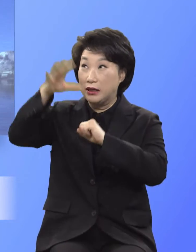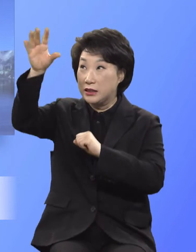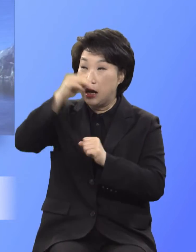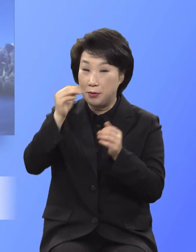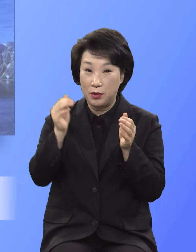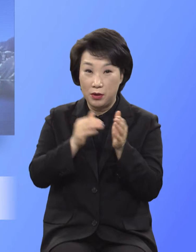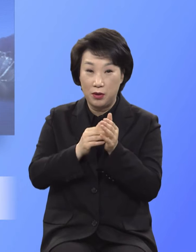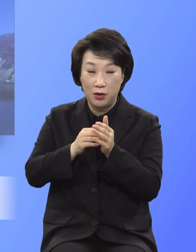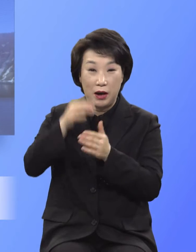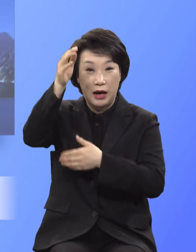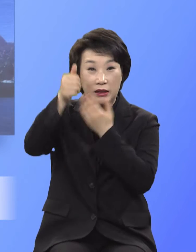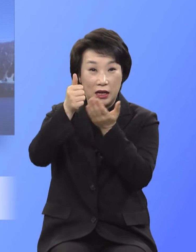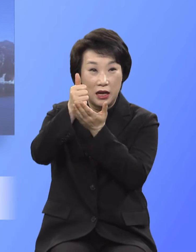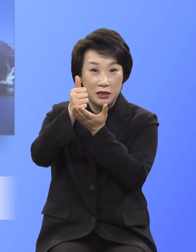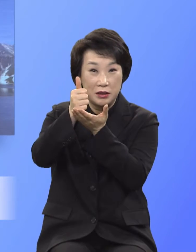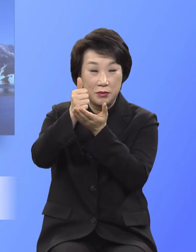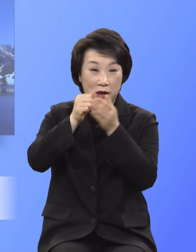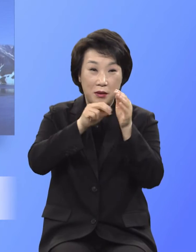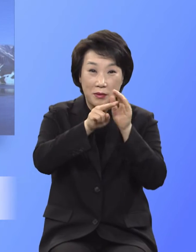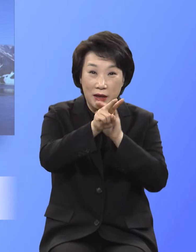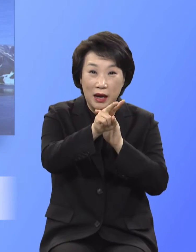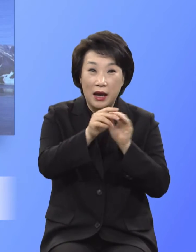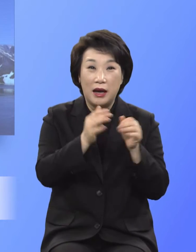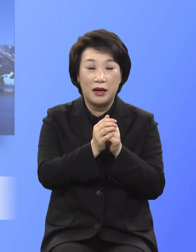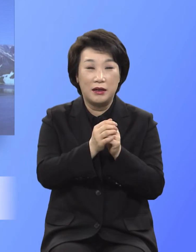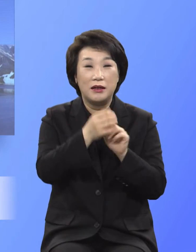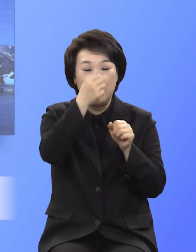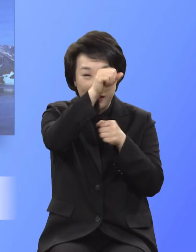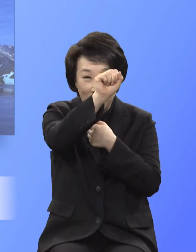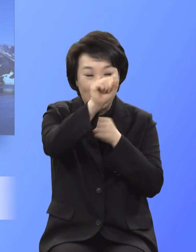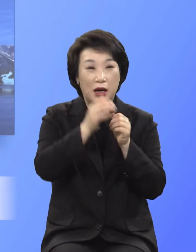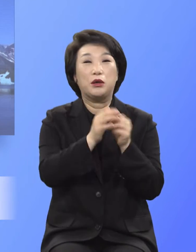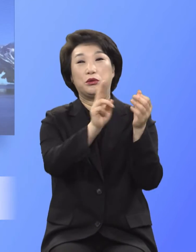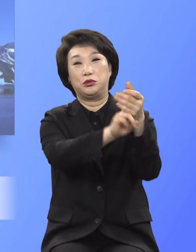하나님을 피하여 숨습니다.